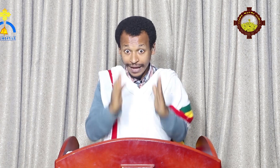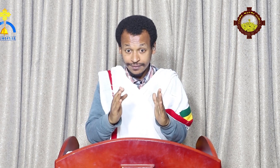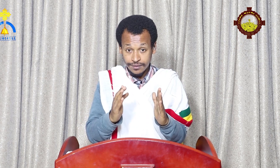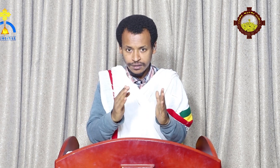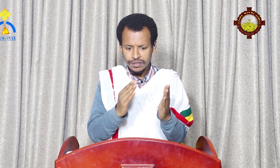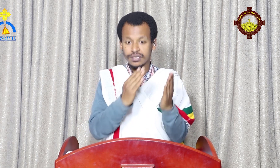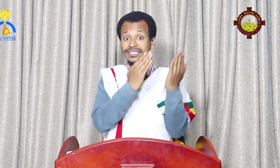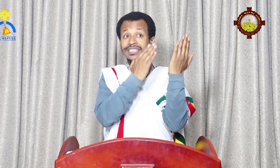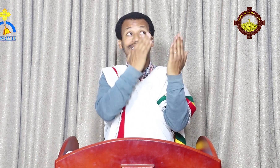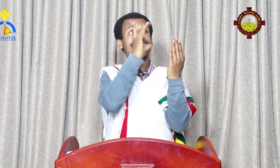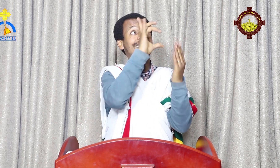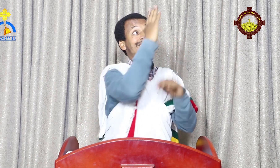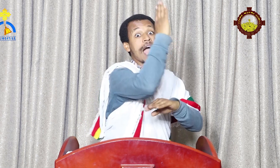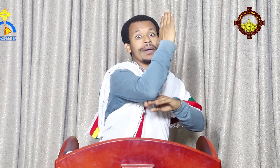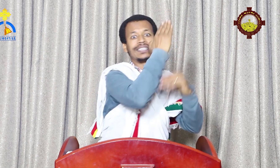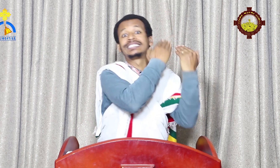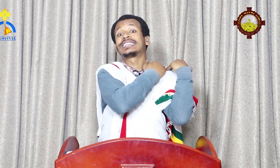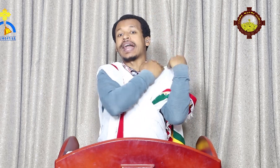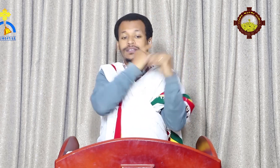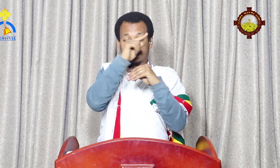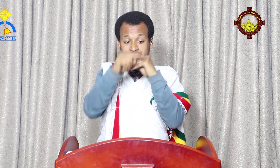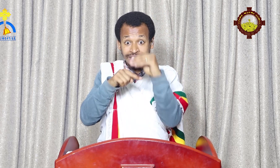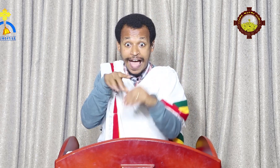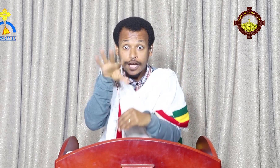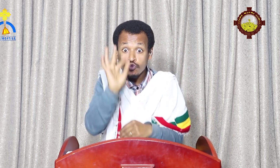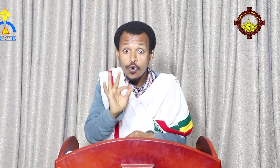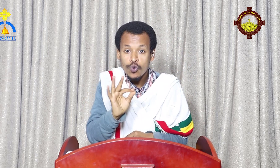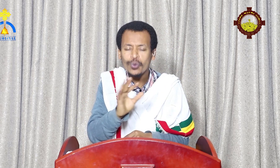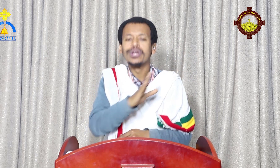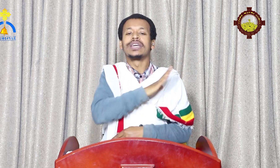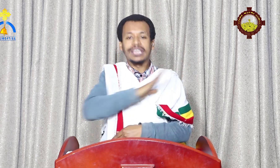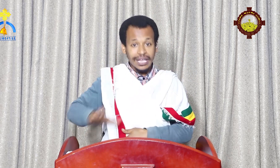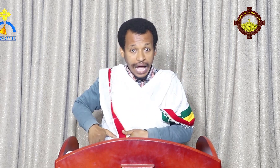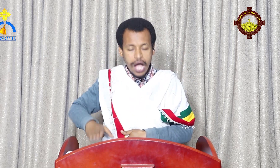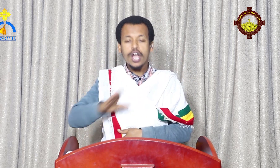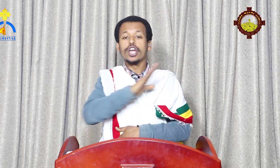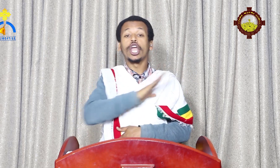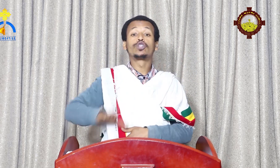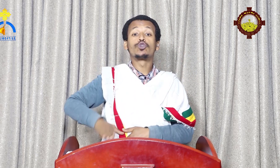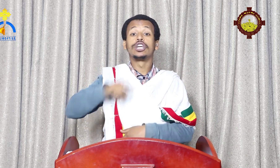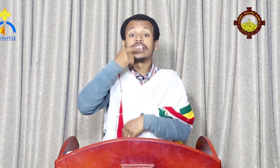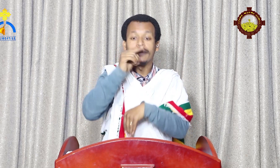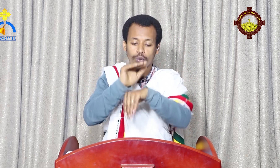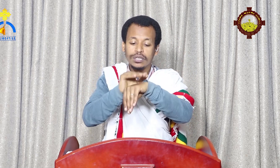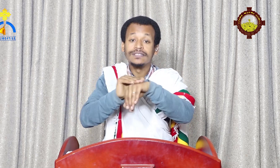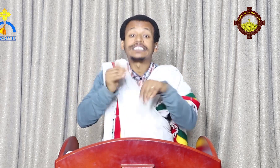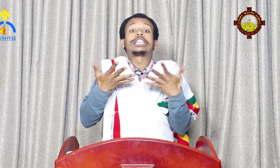ቅዱሳን ከእግዚአብሔር ስልጣን ስላገኙ ጌታ ጌቶች ተብለው